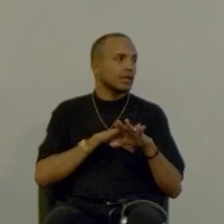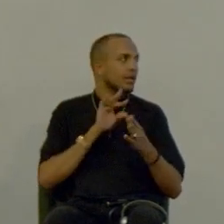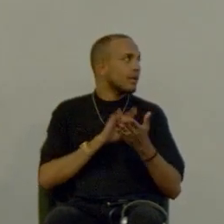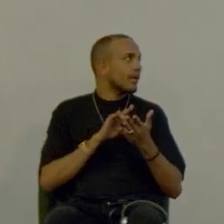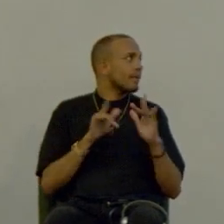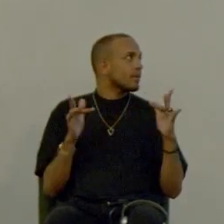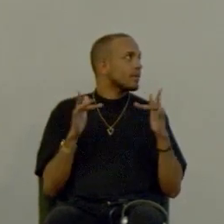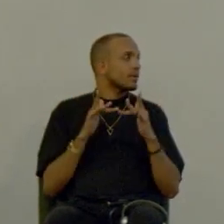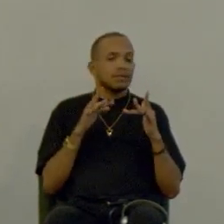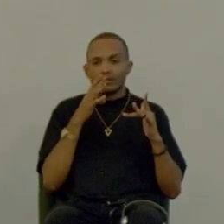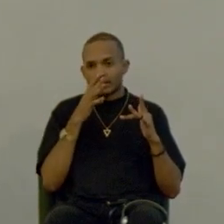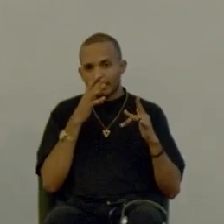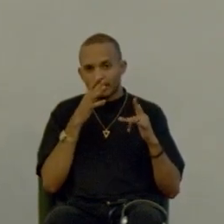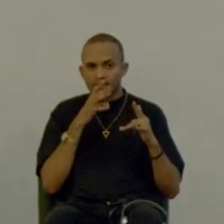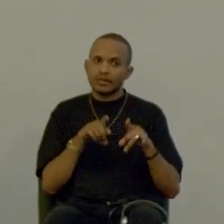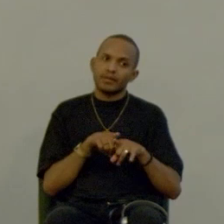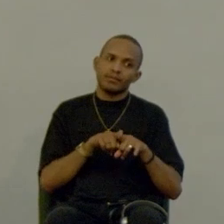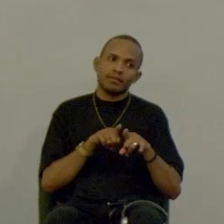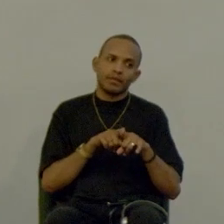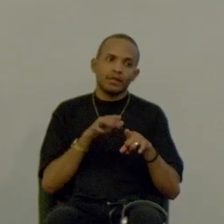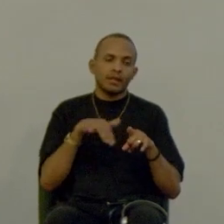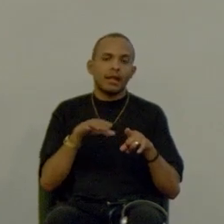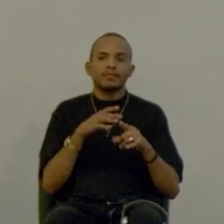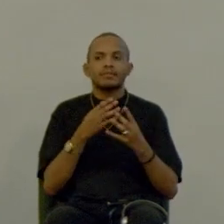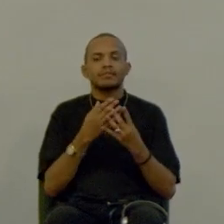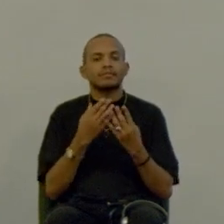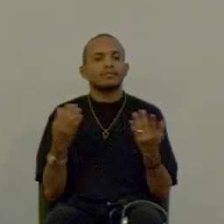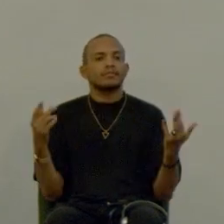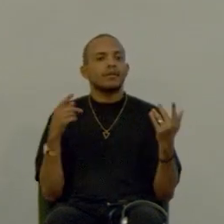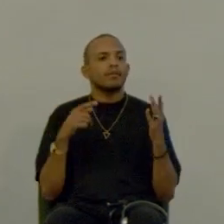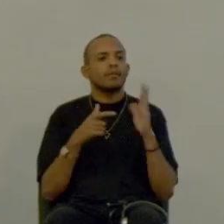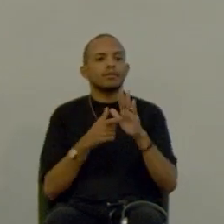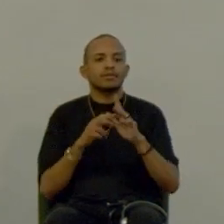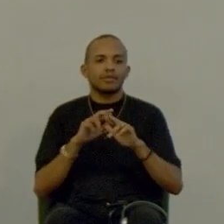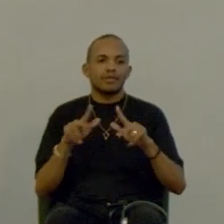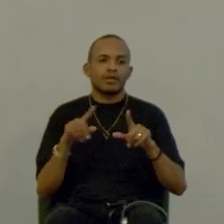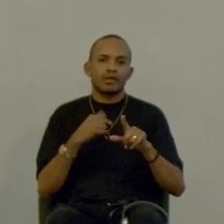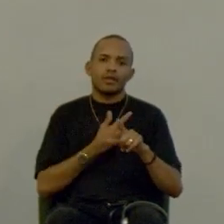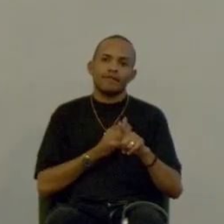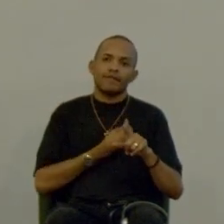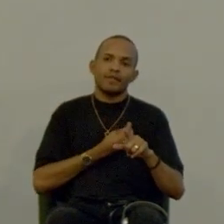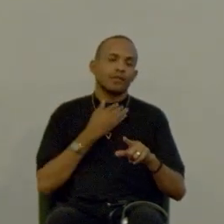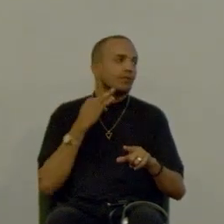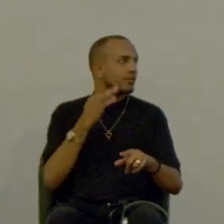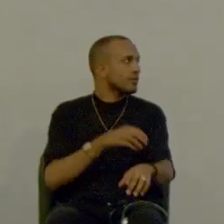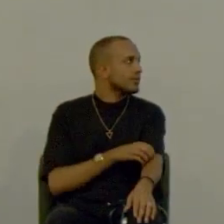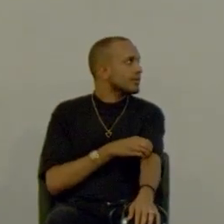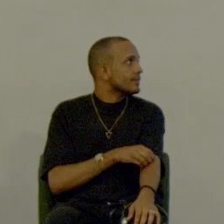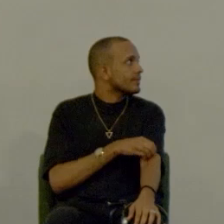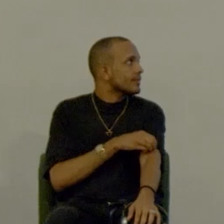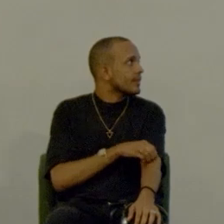essa conexão interessante entre essas formas de produção de paisagem e apontam caminhos diferentes para a gente viver no futuro aqui nos trópicos,